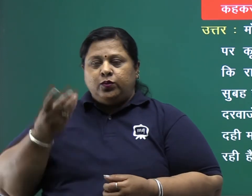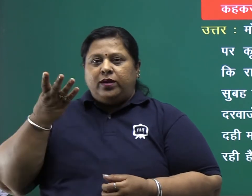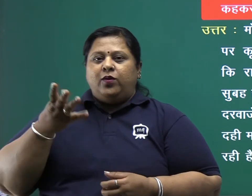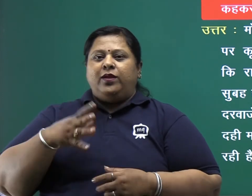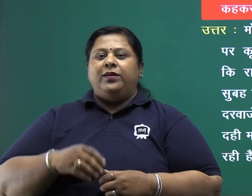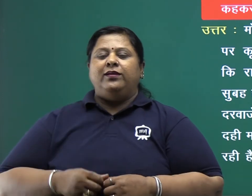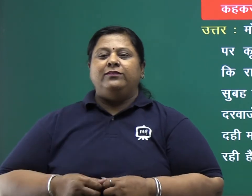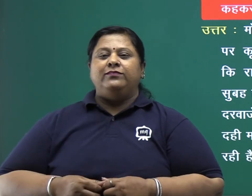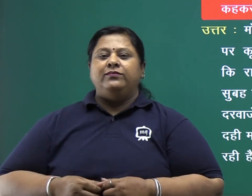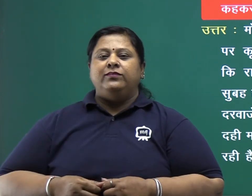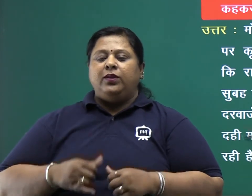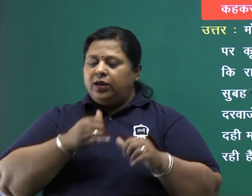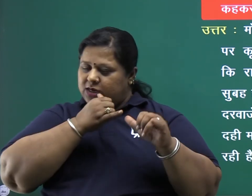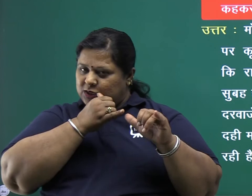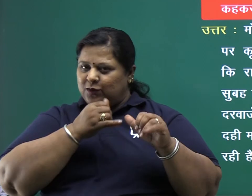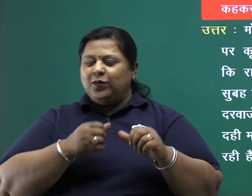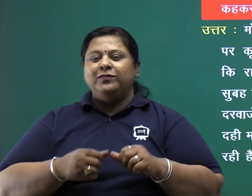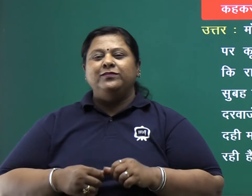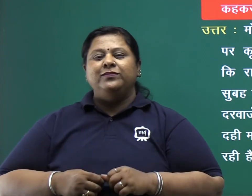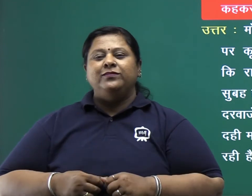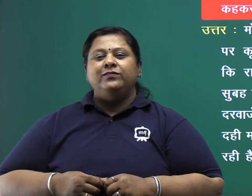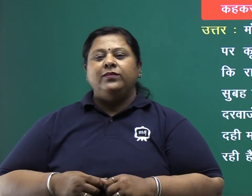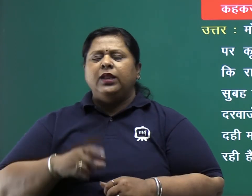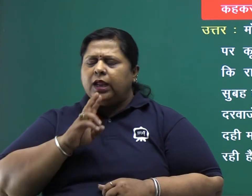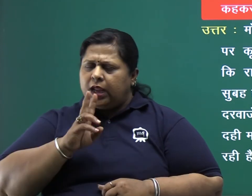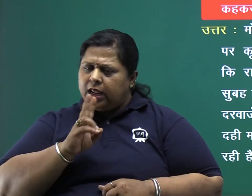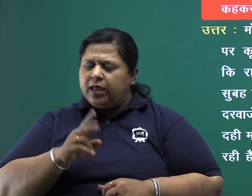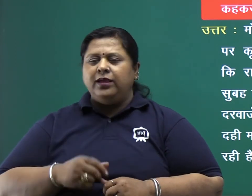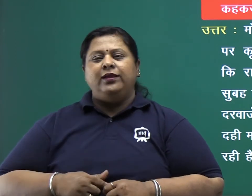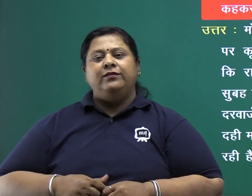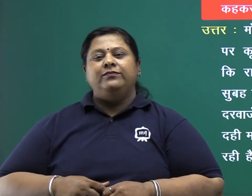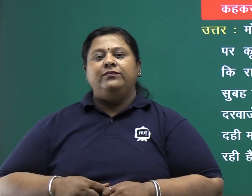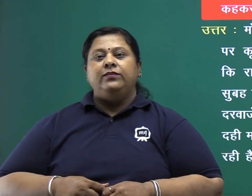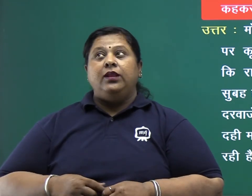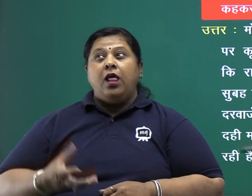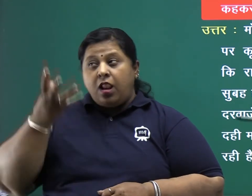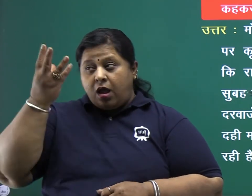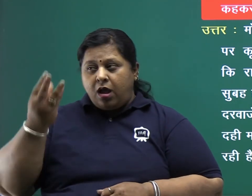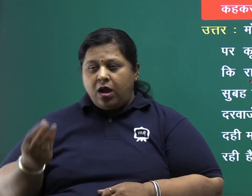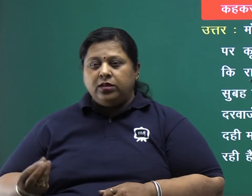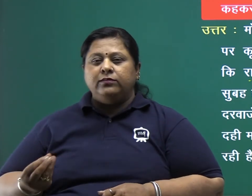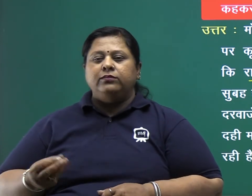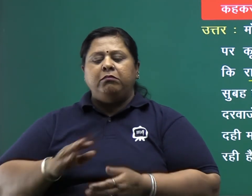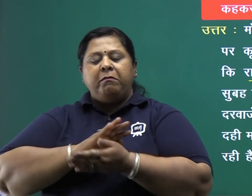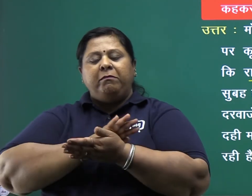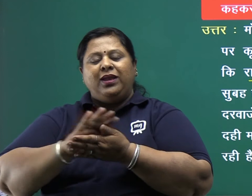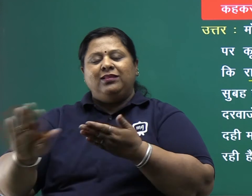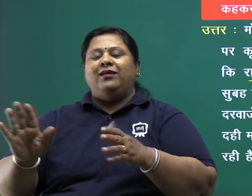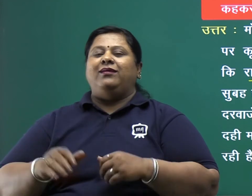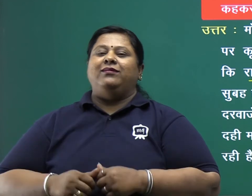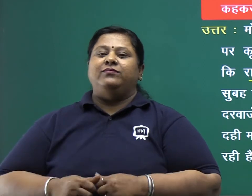पर कृष्ण को कह रही हैं कि रात बीत गई